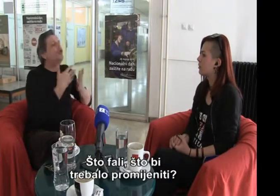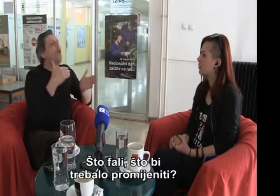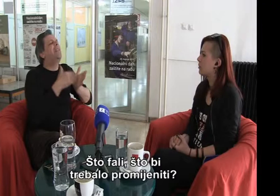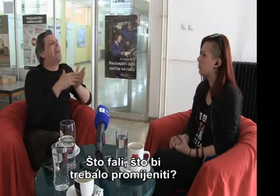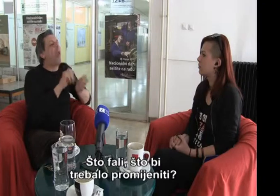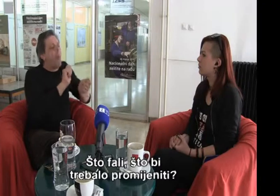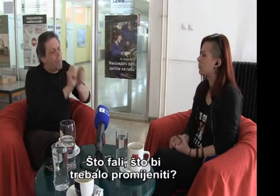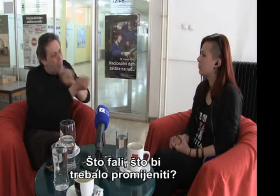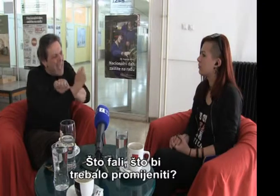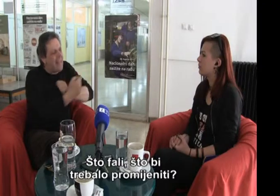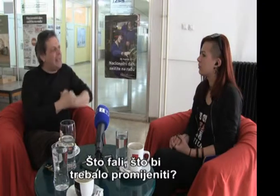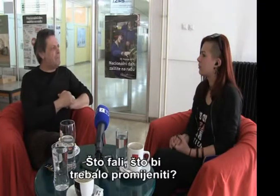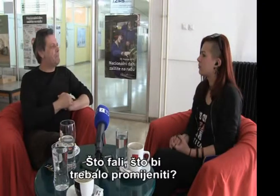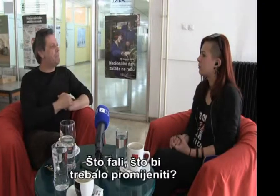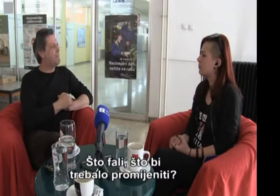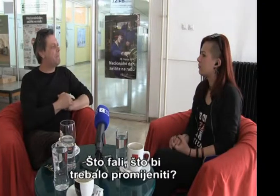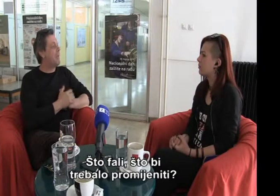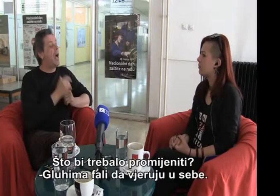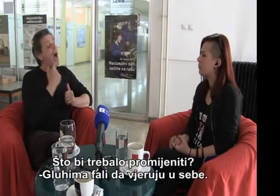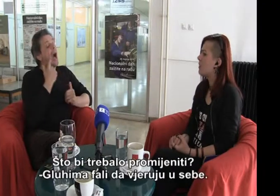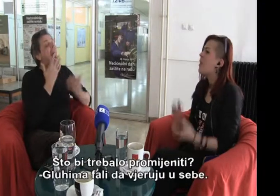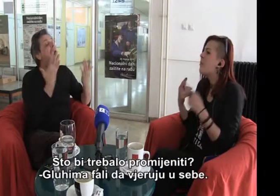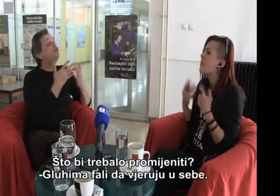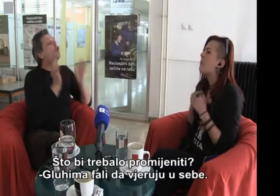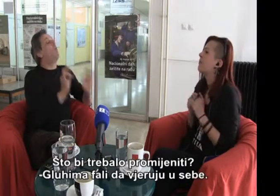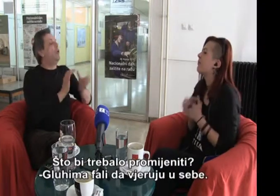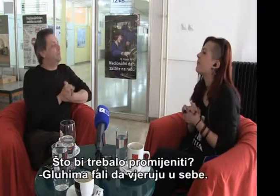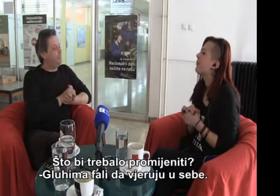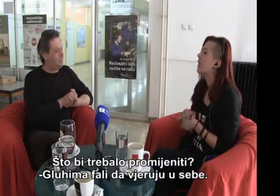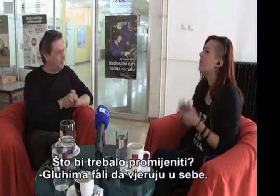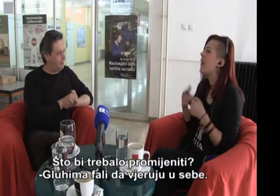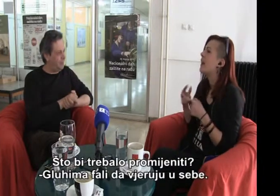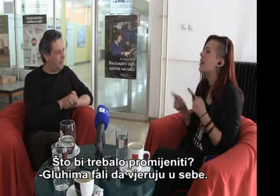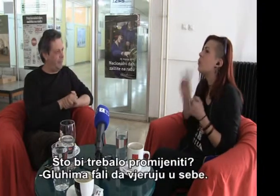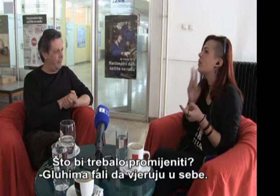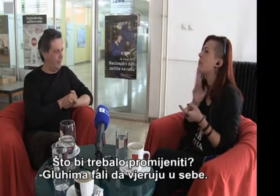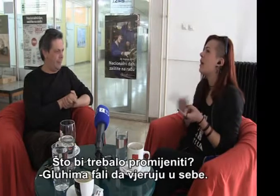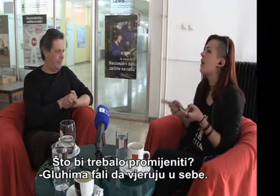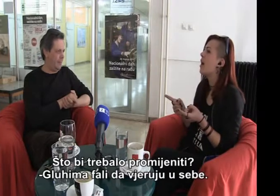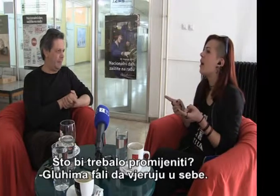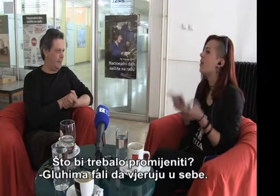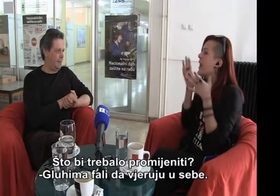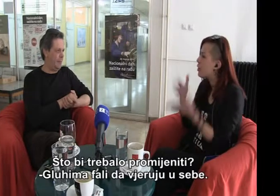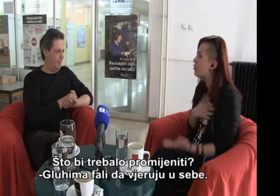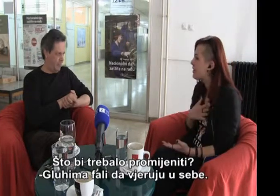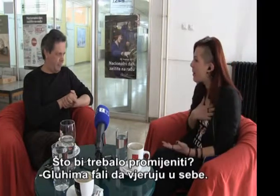što bi trebalo promijeniti, a što je dobro? Fali gluhima da vjeruju u